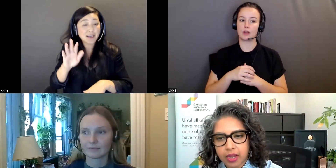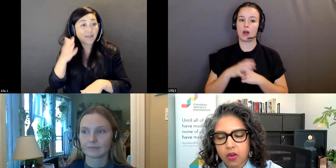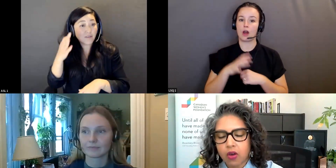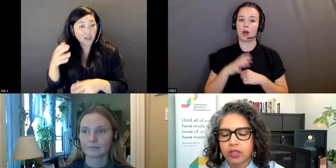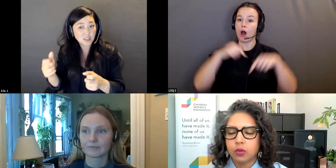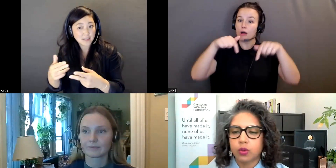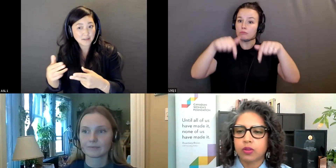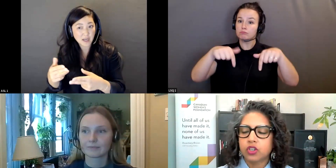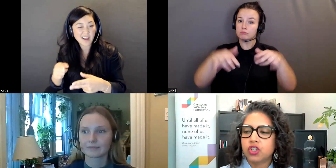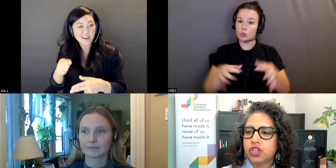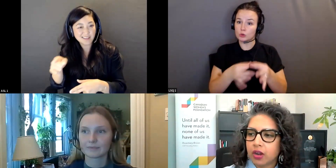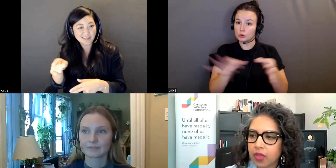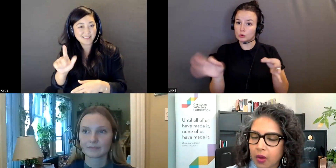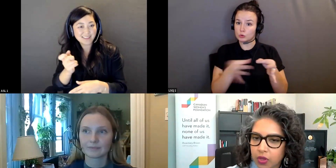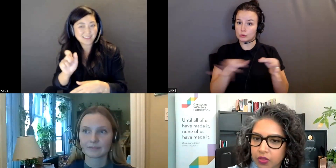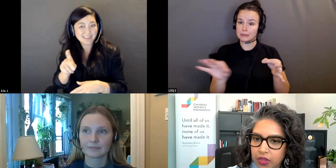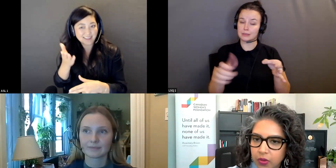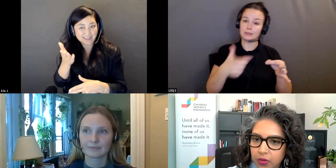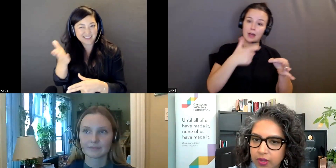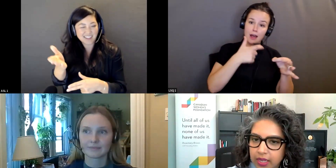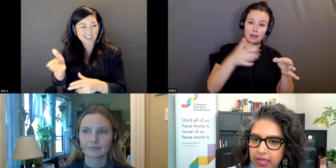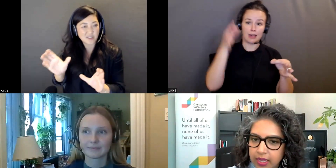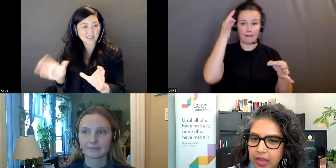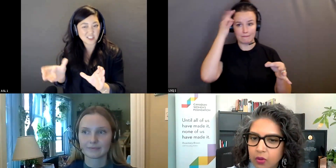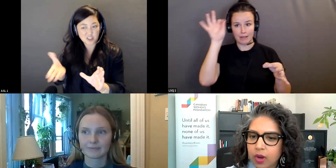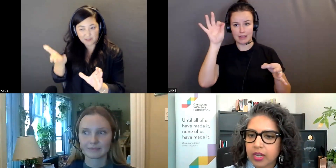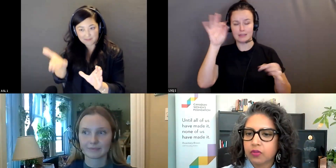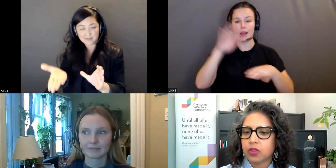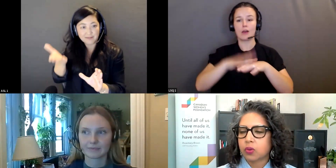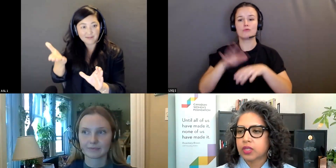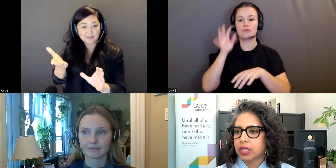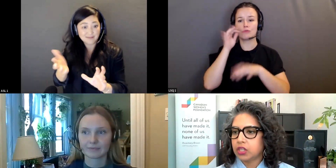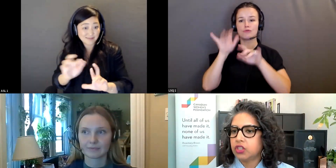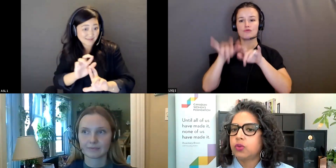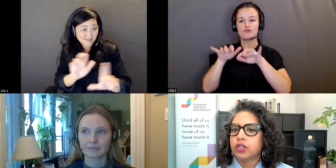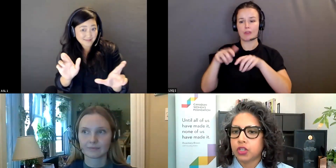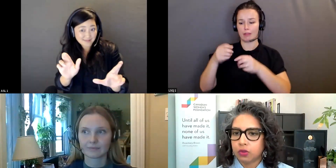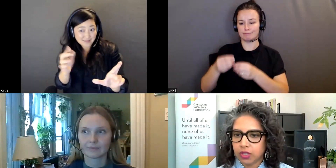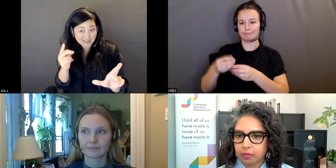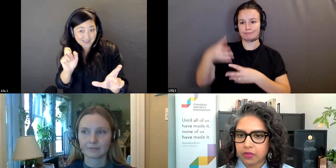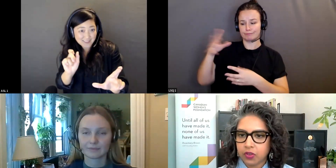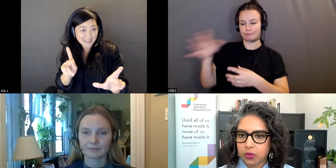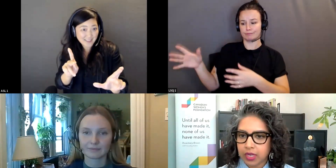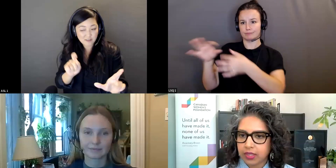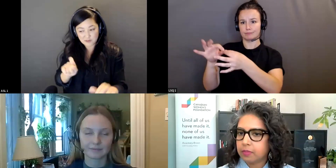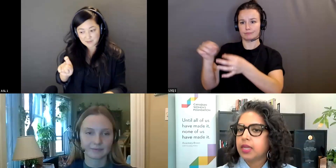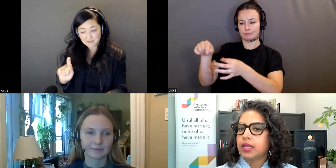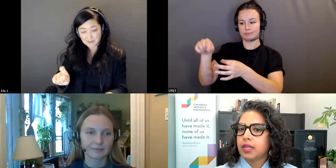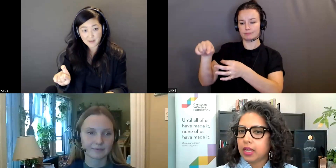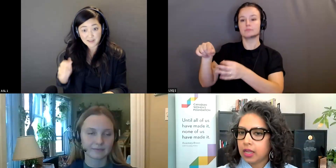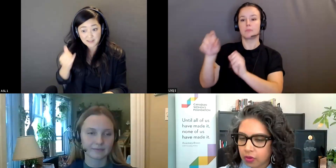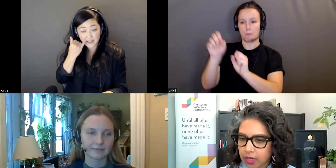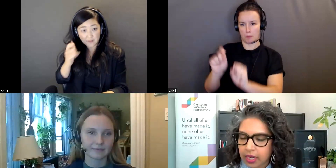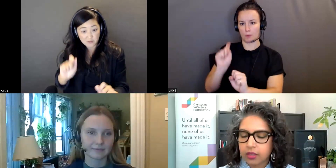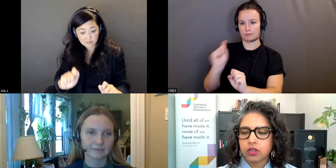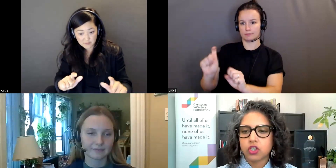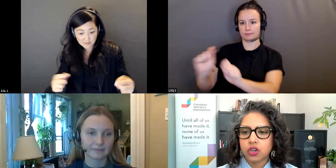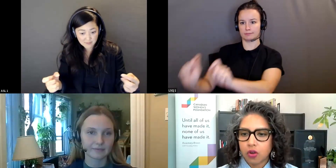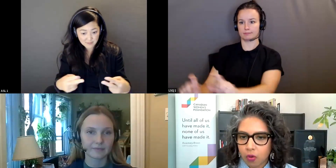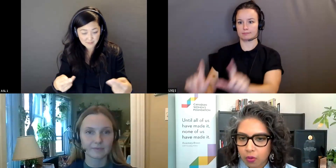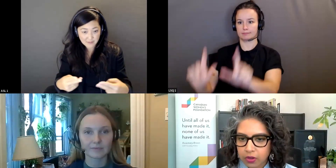en français ou en anglais. Vous allez voir le lien dans la boîte de clavardage. Ma collègue va partager ces liens avec